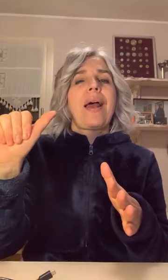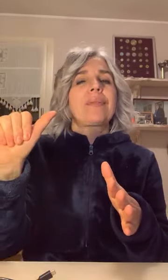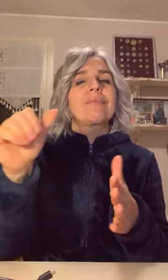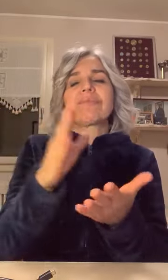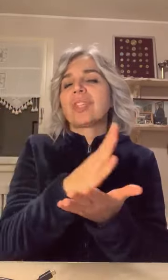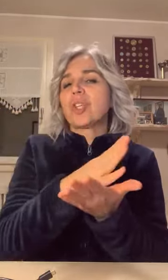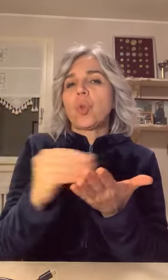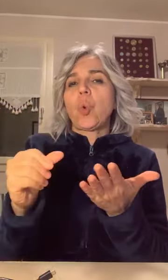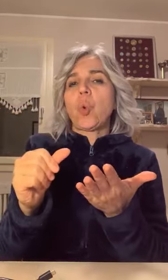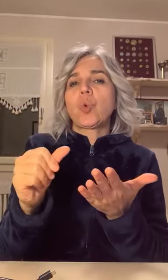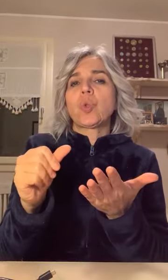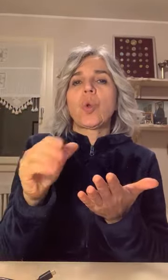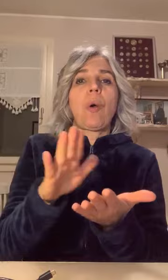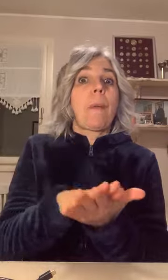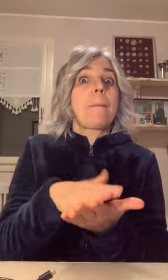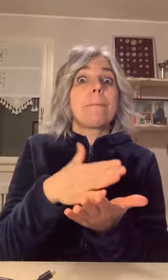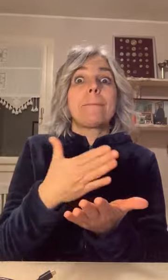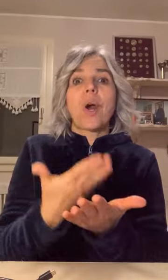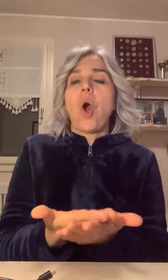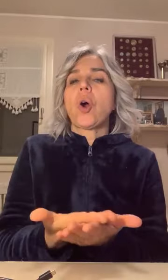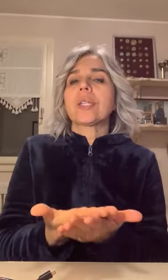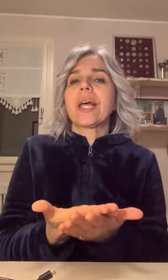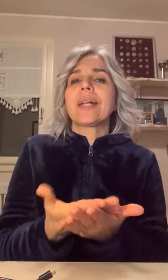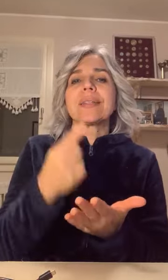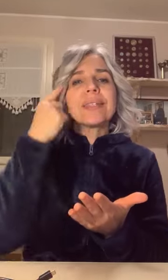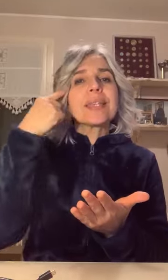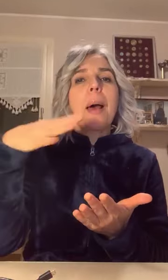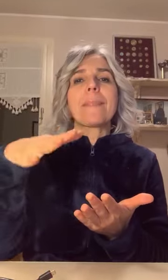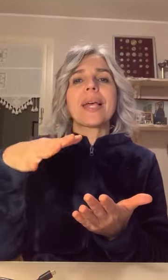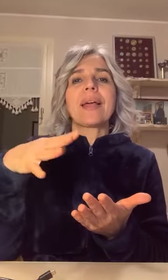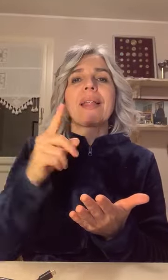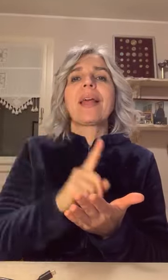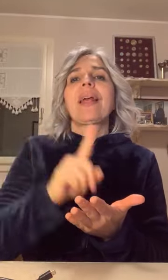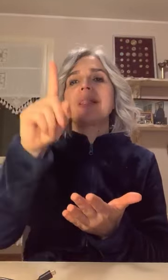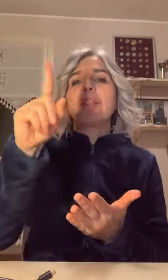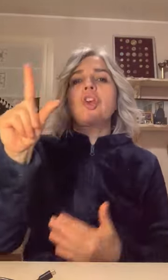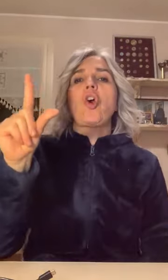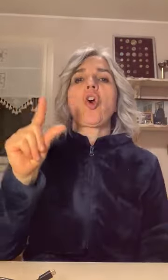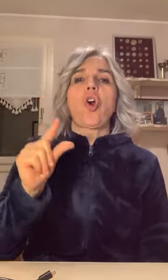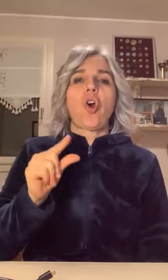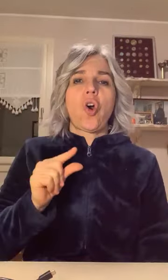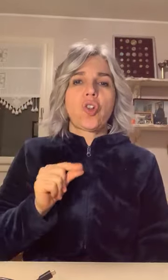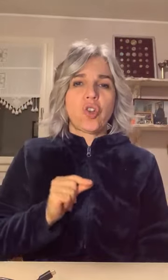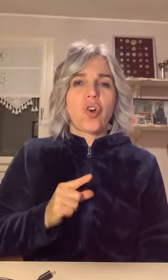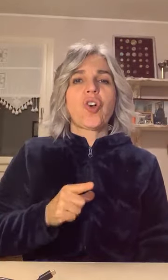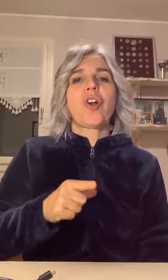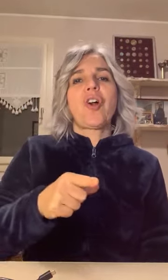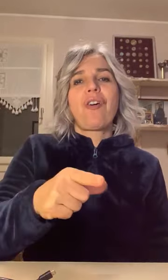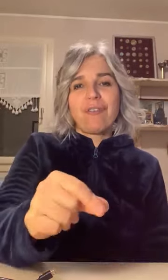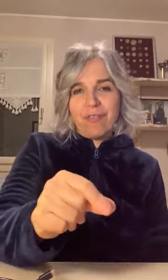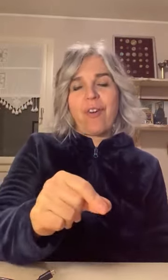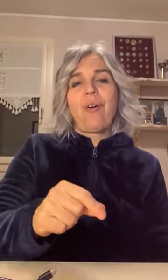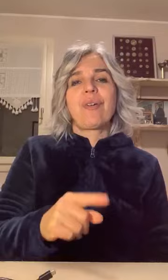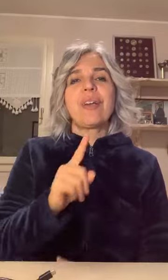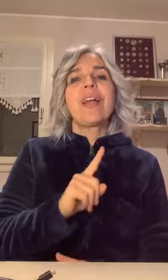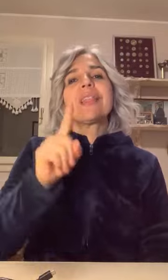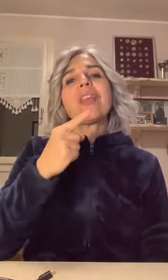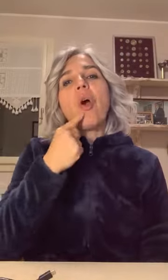più bella. Tutto quello che mi potrà accadere, tutto quello che mi potrà succedere, il Signore dice: io sarò con voi in ogni tempo. Io sarò